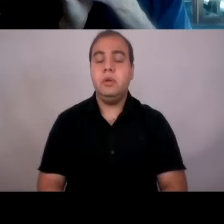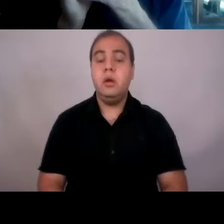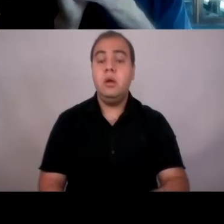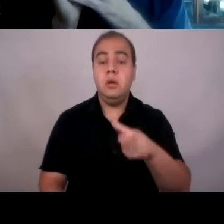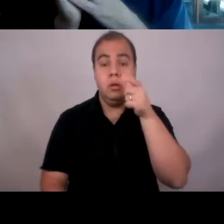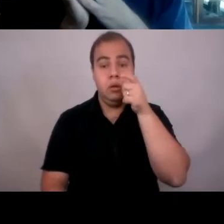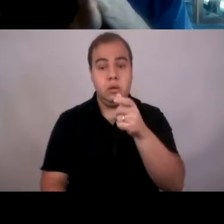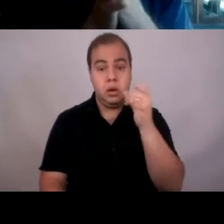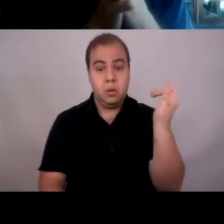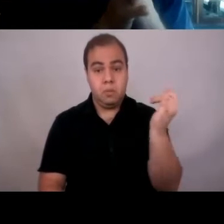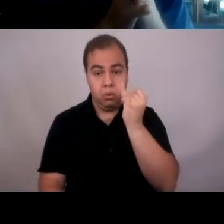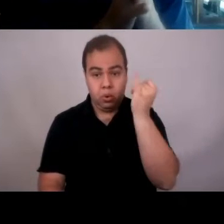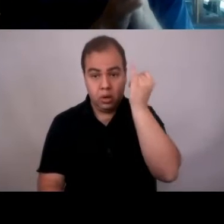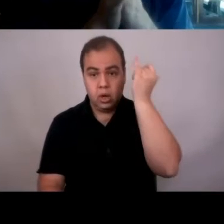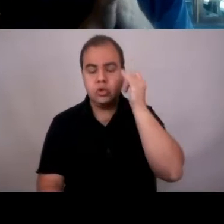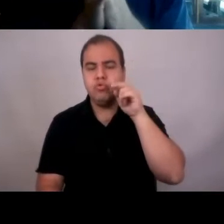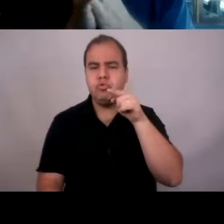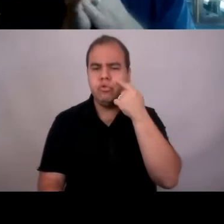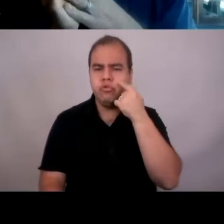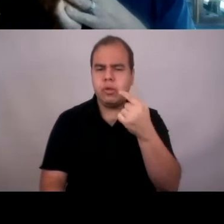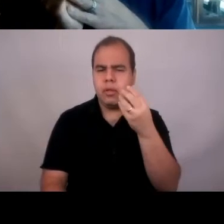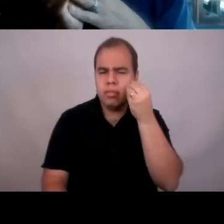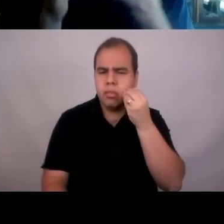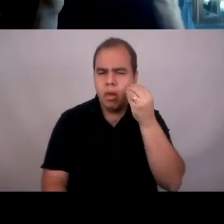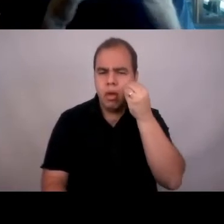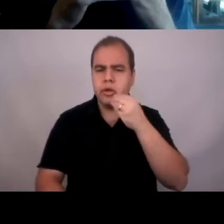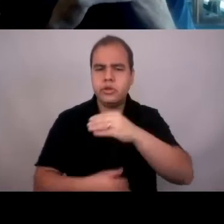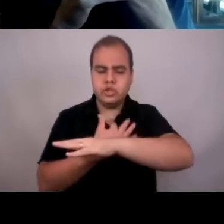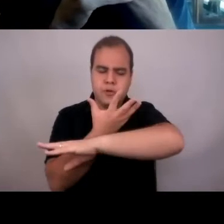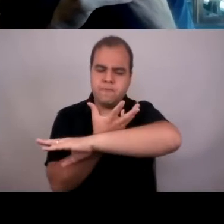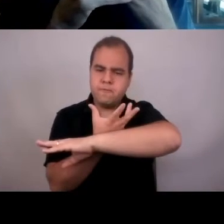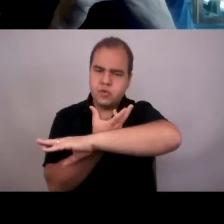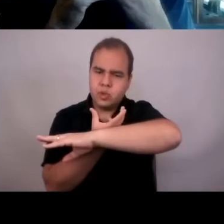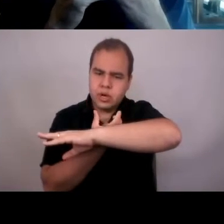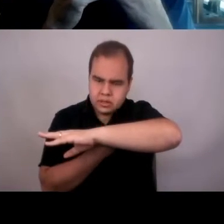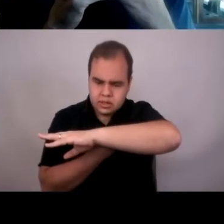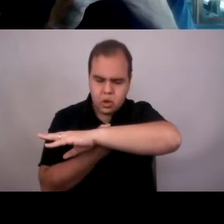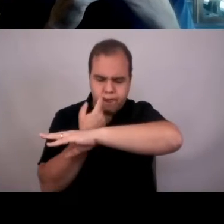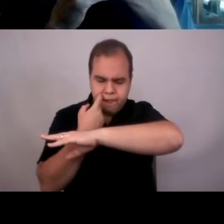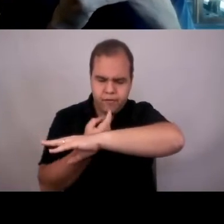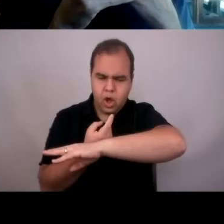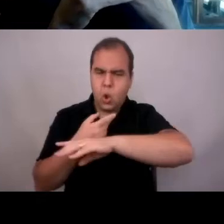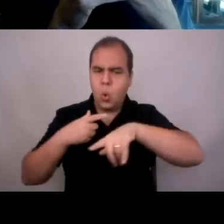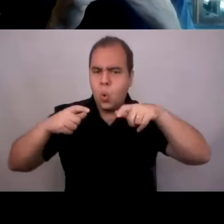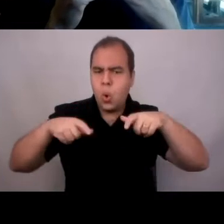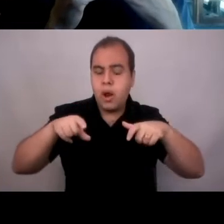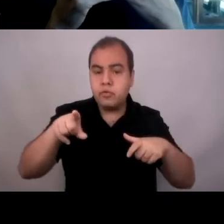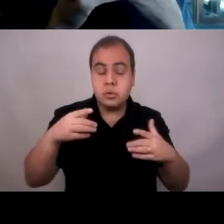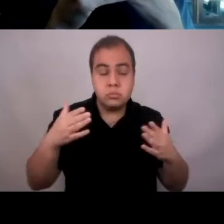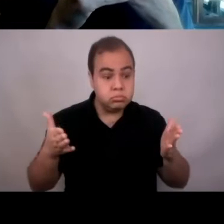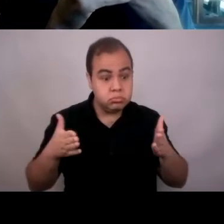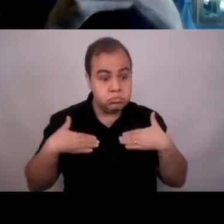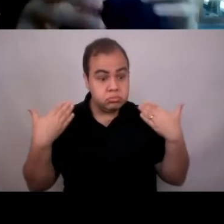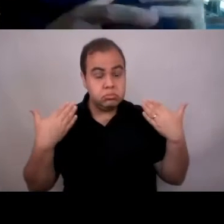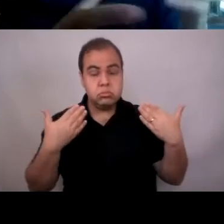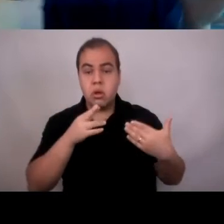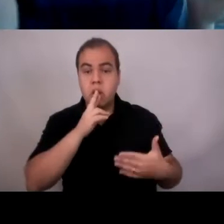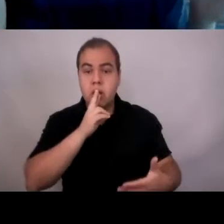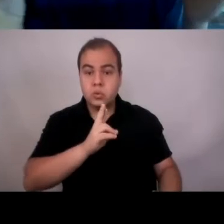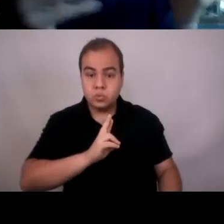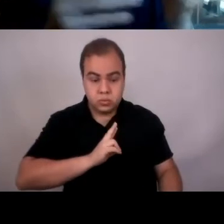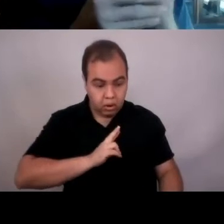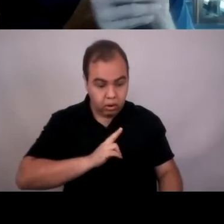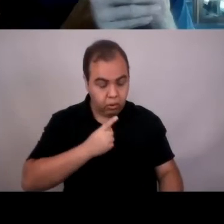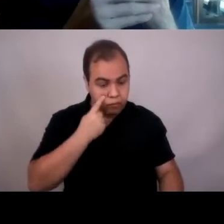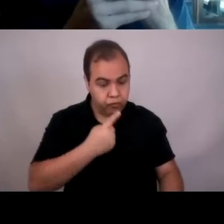Importante, se vocês fizerem um teste de infiltração num lugar e vocês se surpreenderem com o resultado, ou